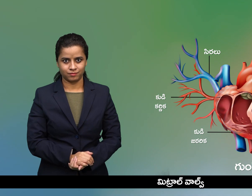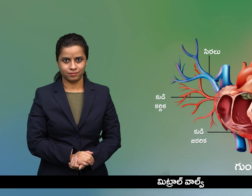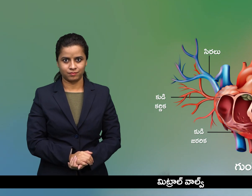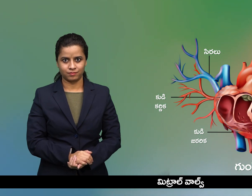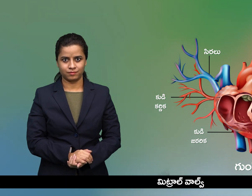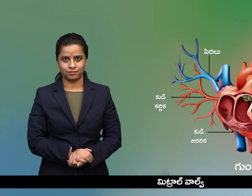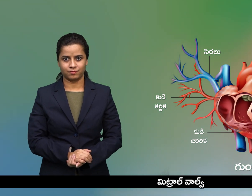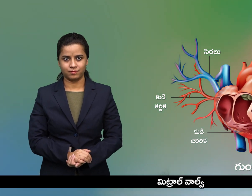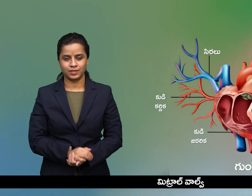మిట్రాల్ వాల్వ్,